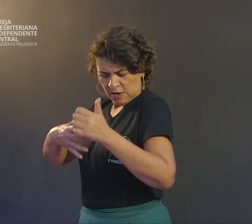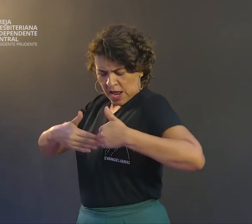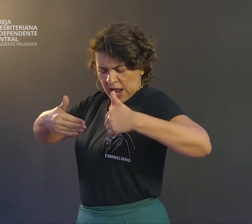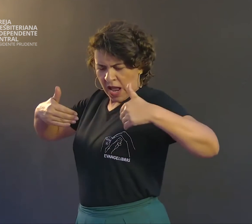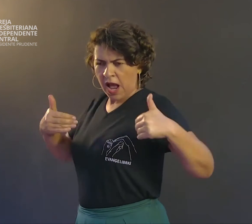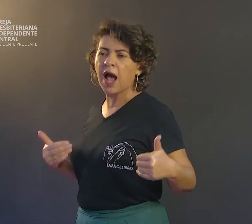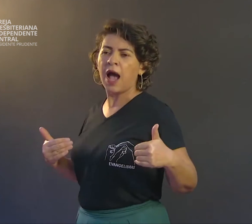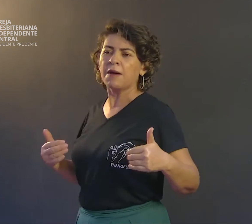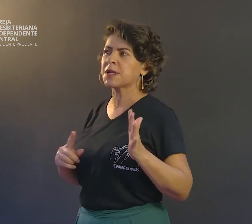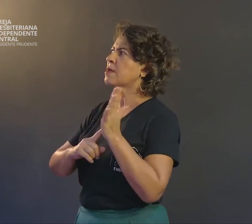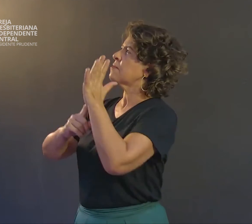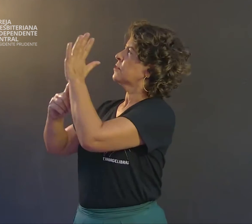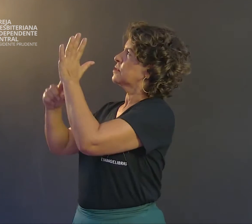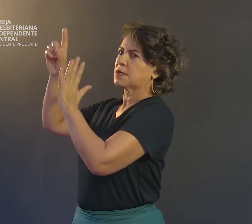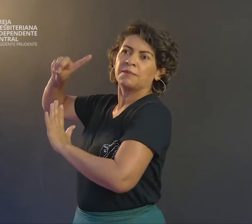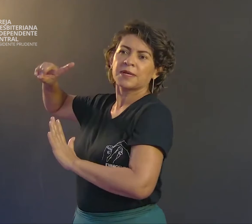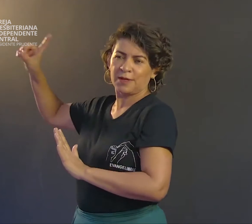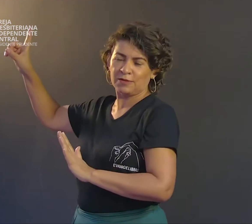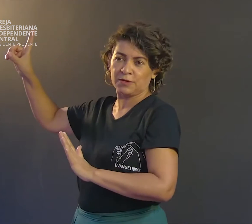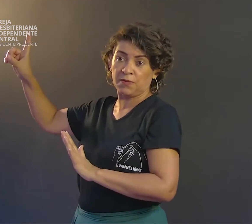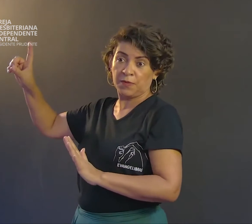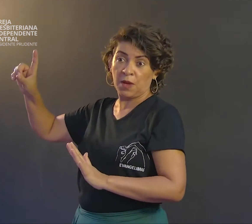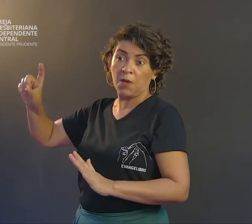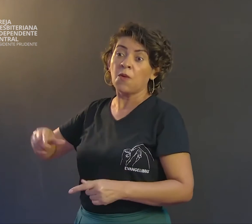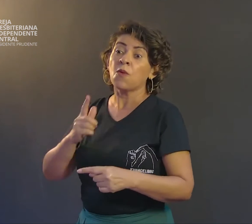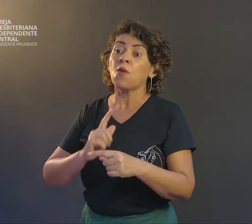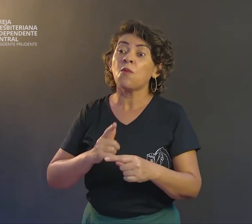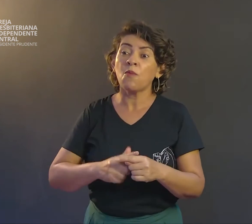Satanás sempre terá poder sobre pecados ocultos.